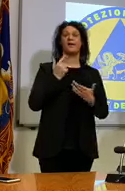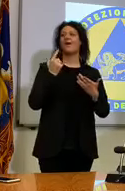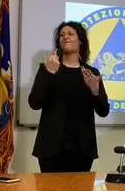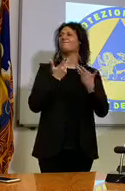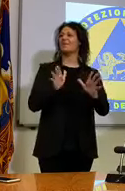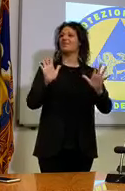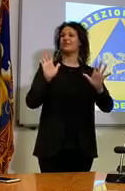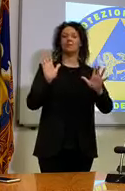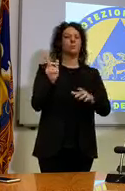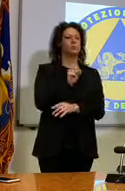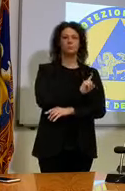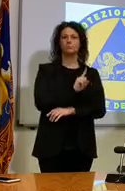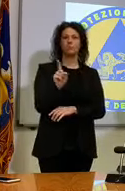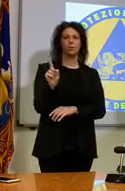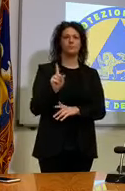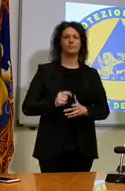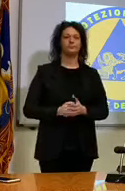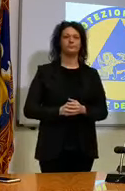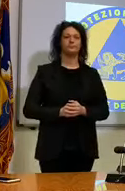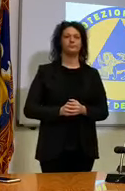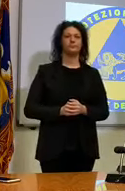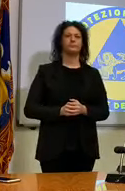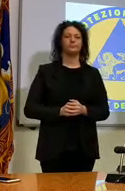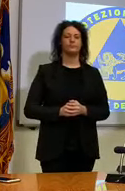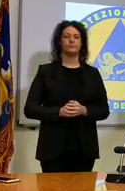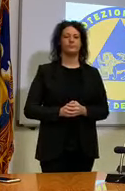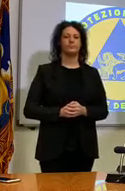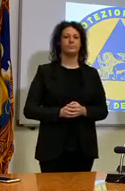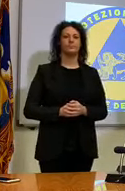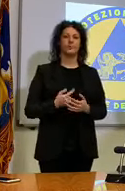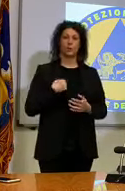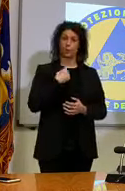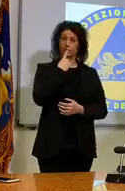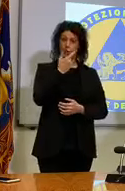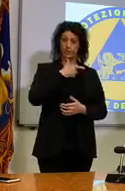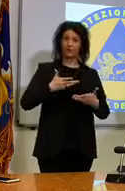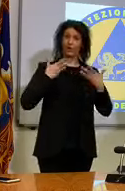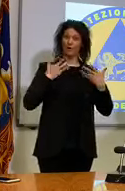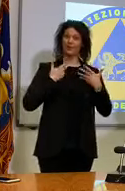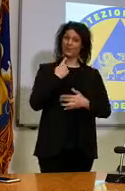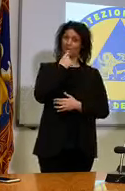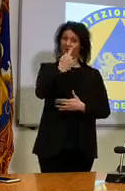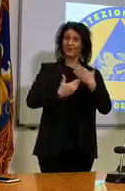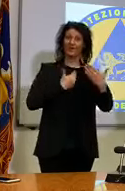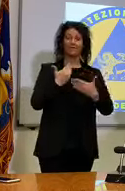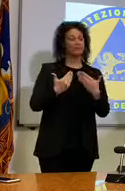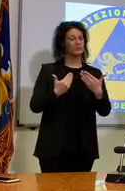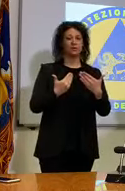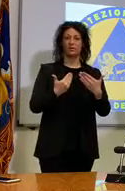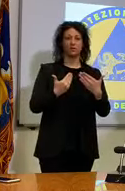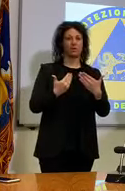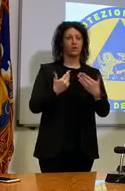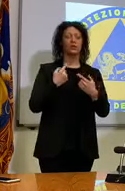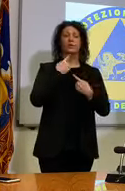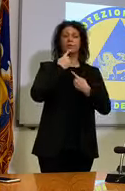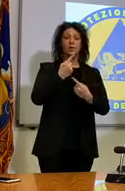finita. Non è finita. Non è che lo dico perché ci fa piacere dirlo, non è finita perché